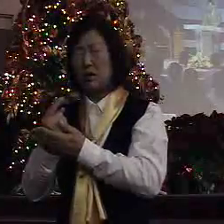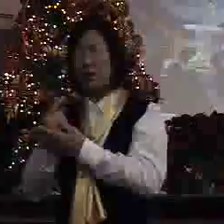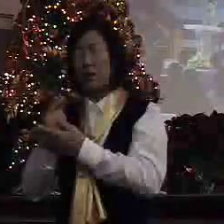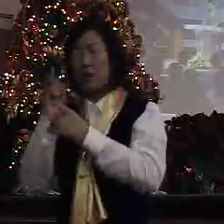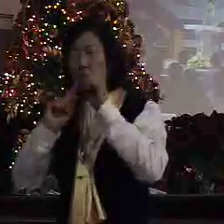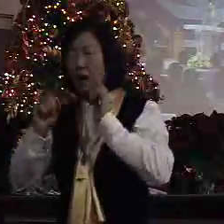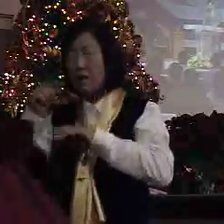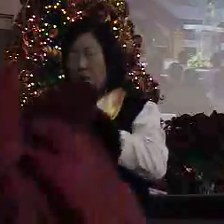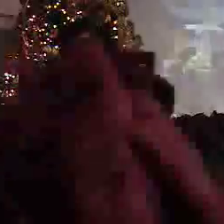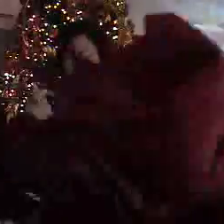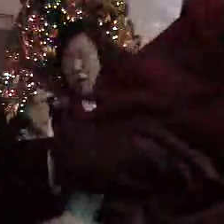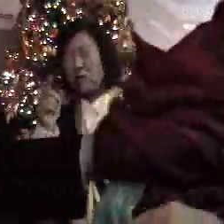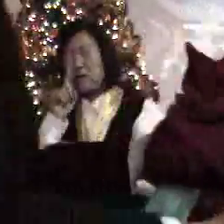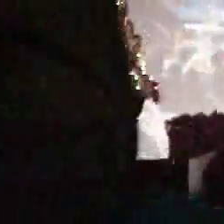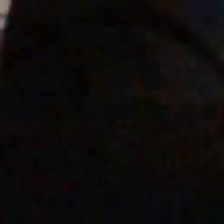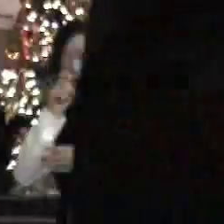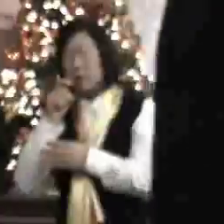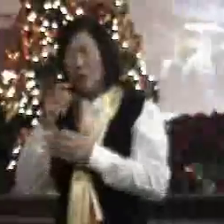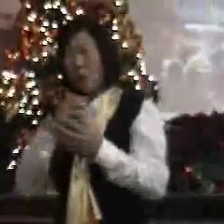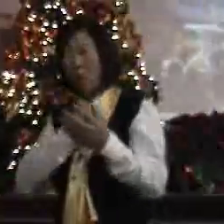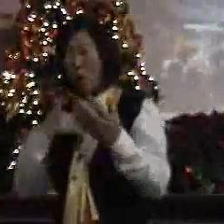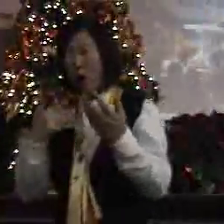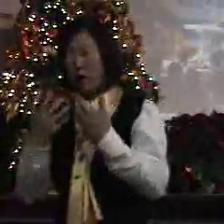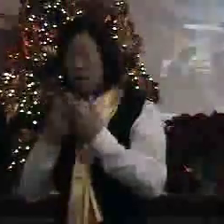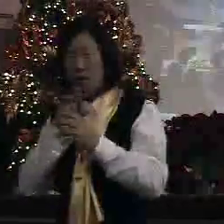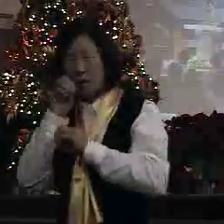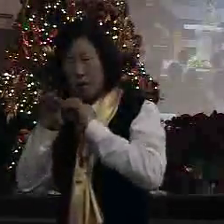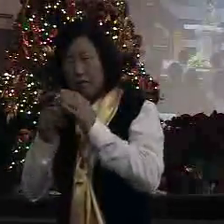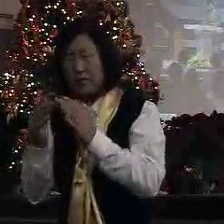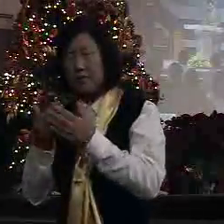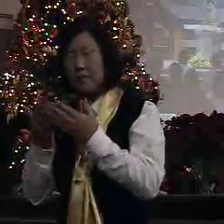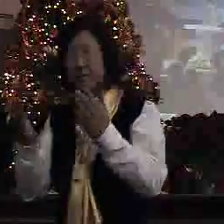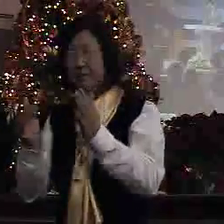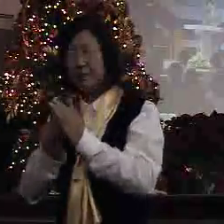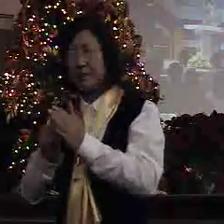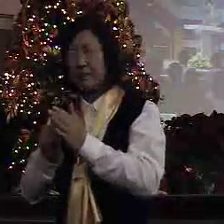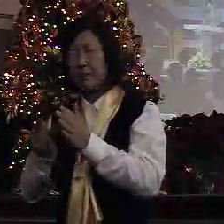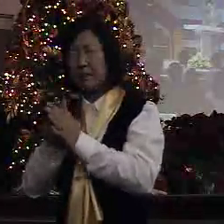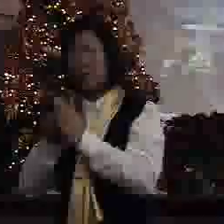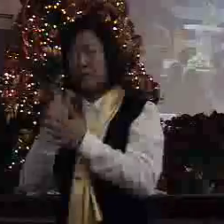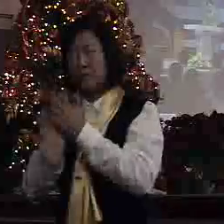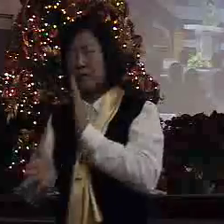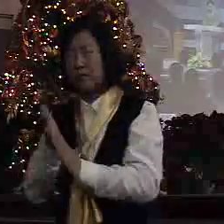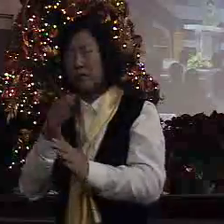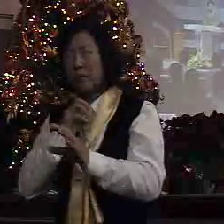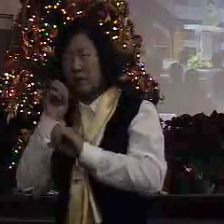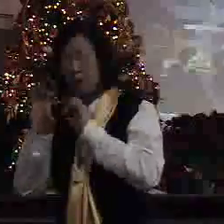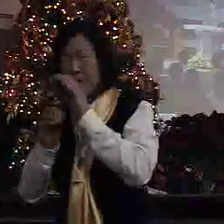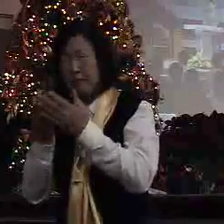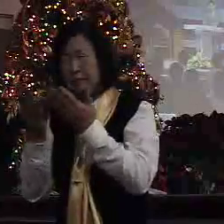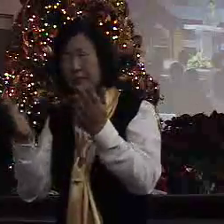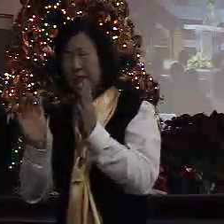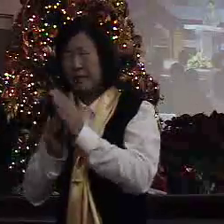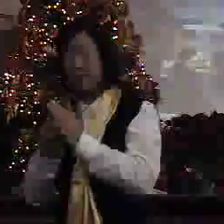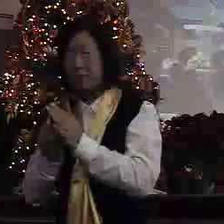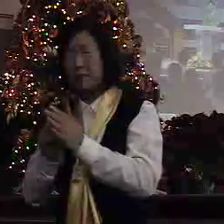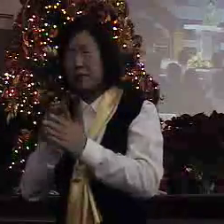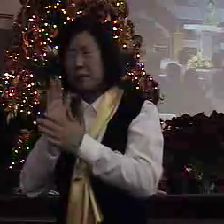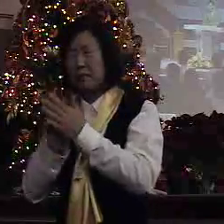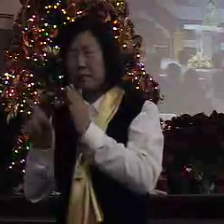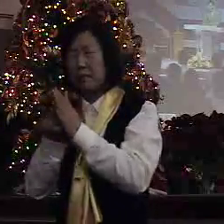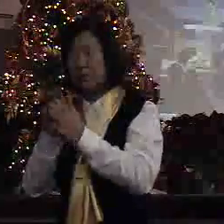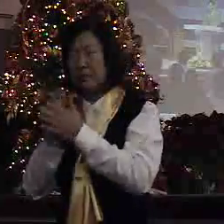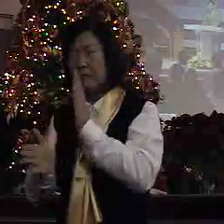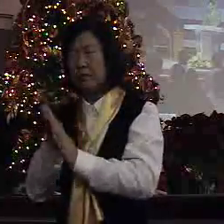없음을, 악하고 추한 것을 꽉 차 있음을 고백합니다. 우리에게 믿음이 없음을 고백합니다. 믿음이 없기에